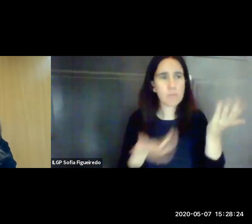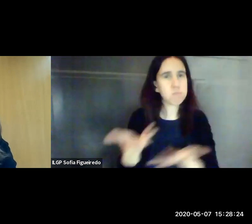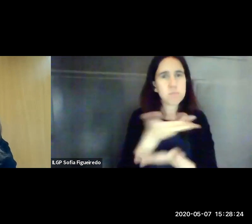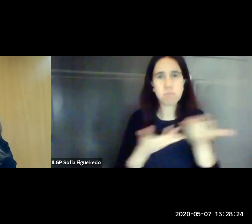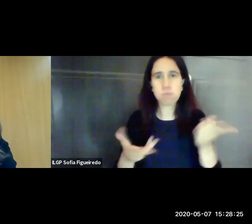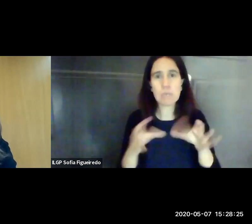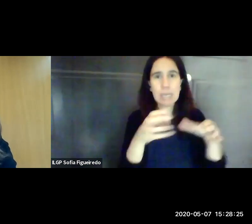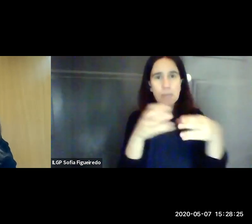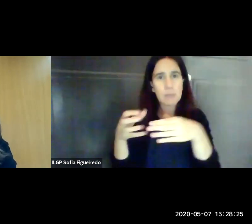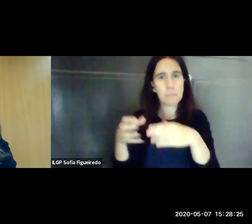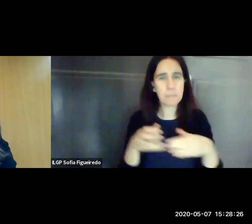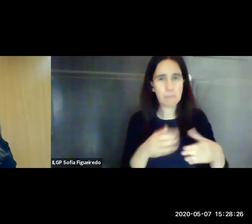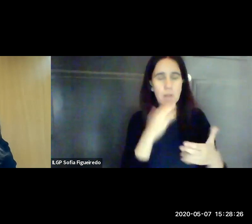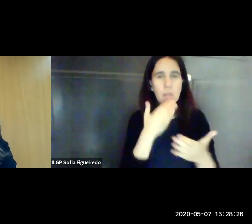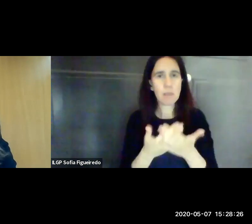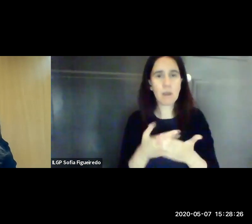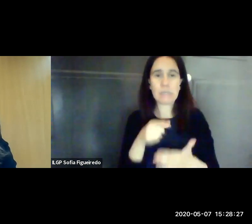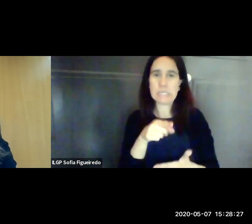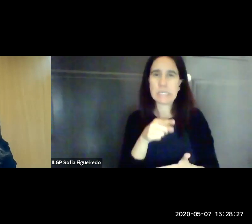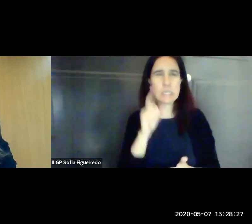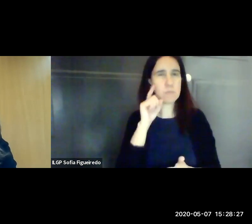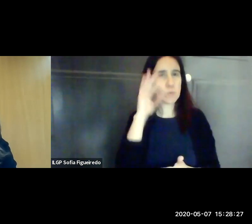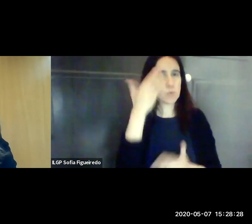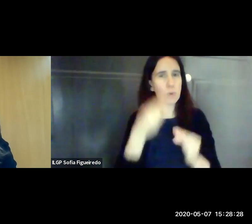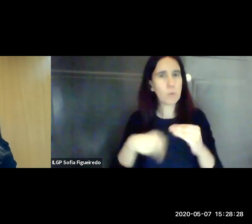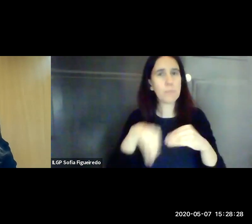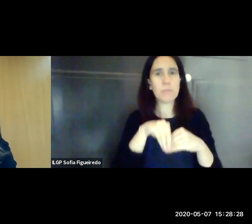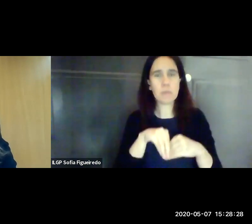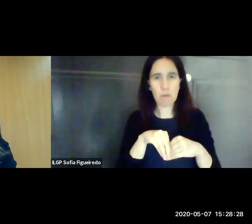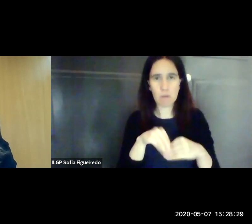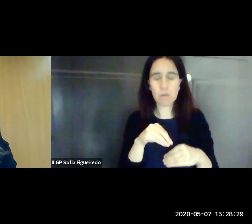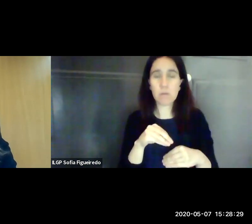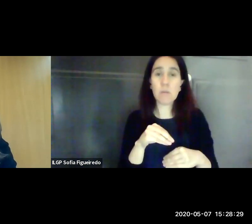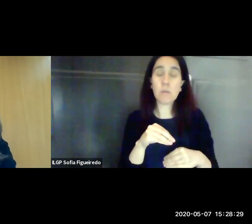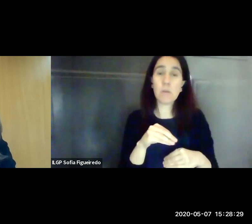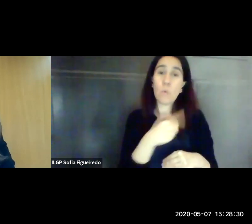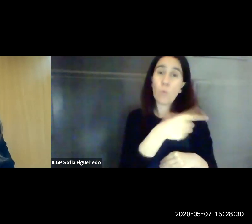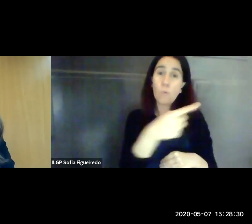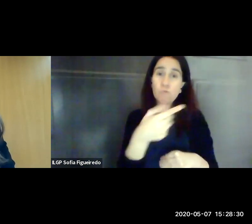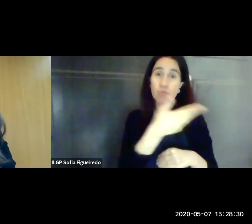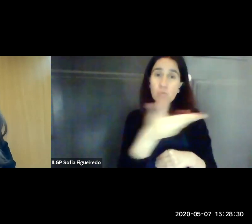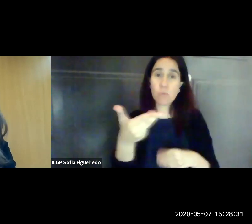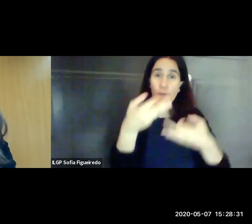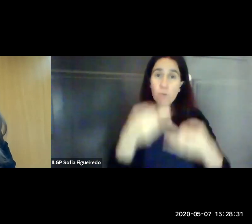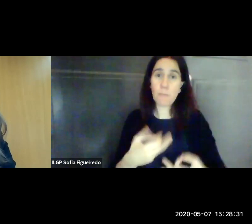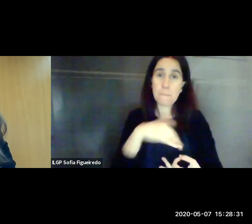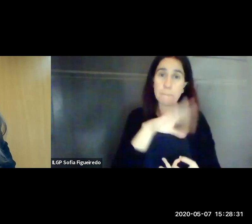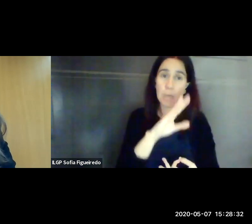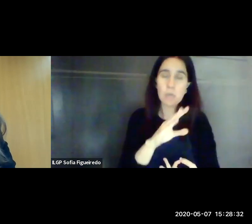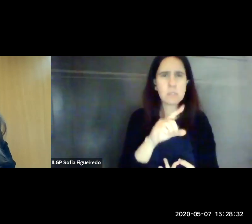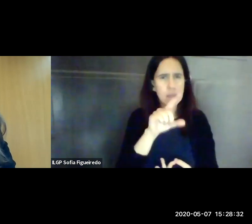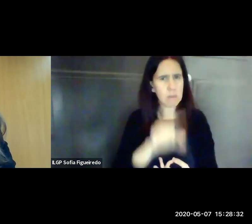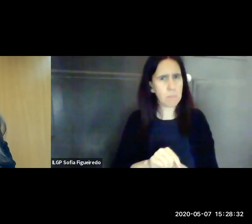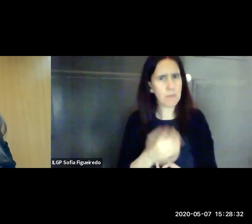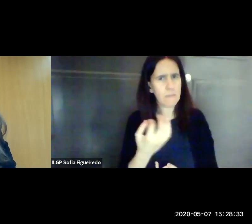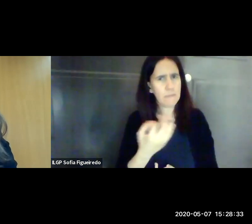equipas e desempenham aqui um papel complementar a outros canais mais formais e que também são